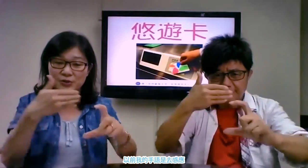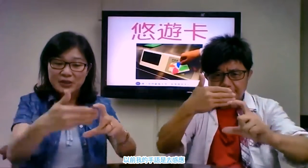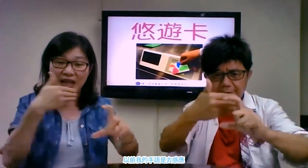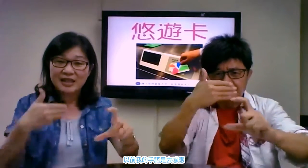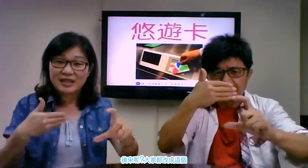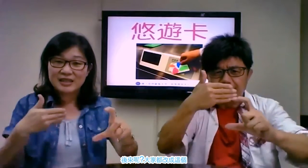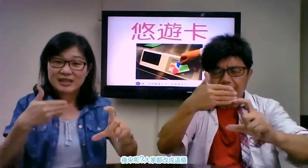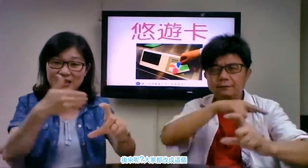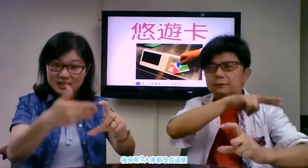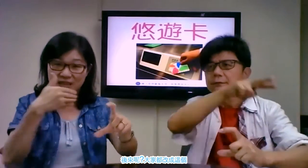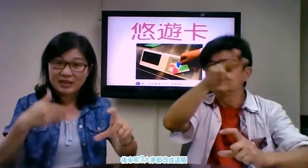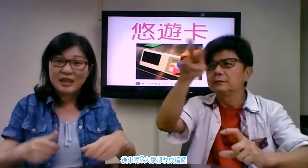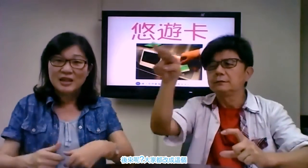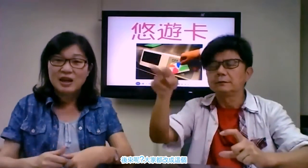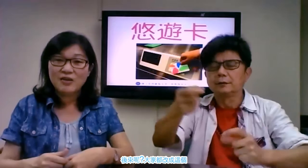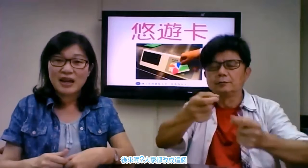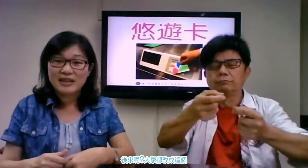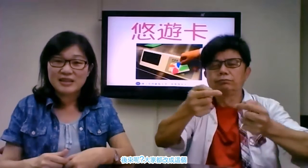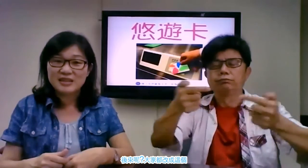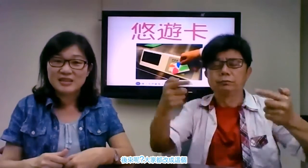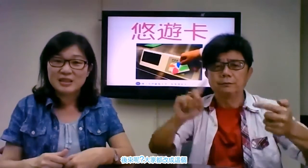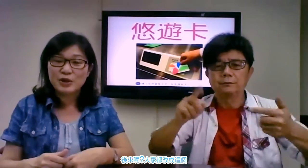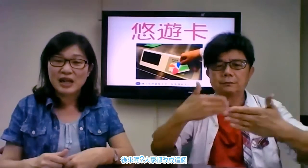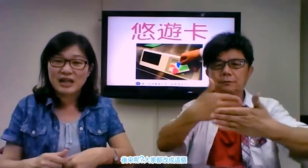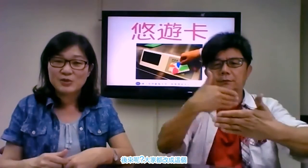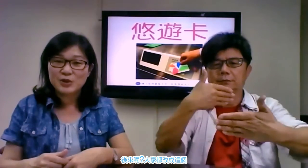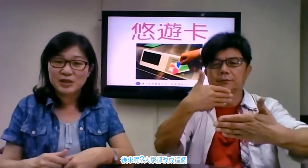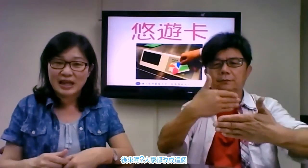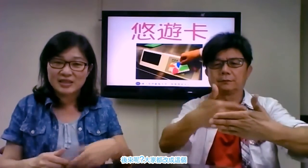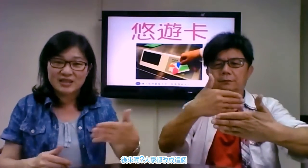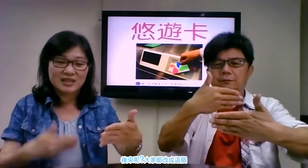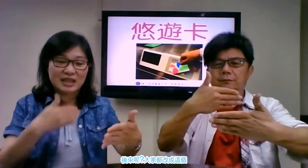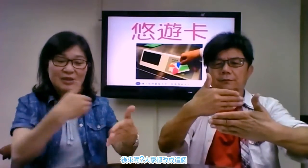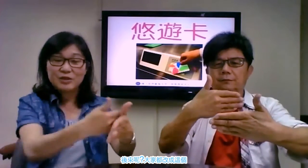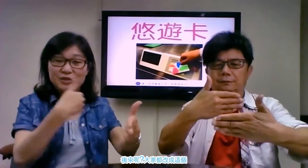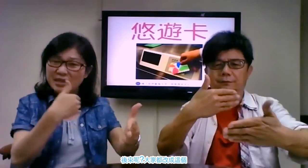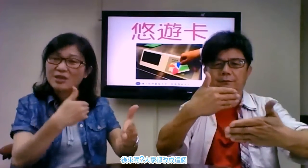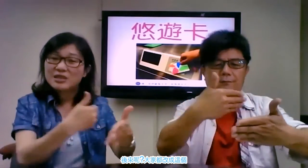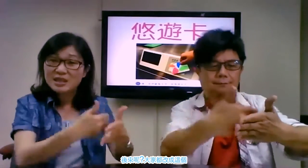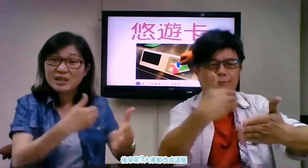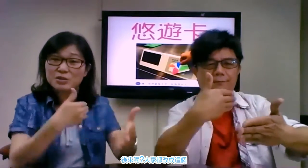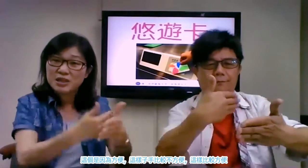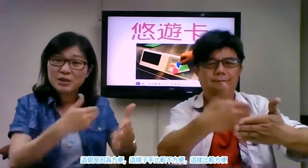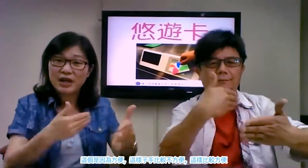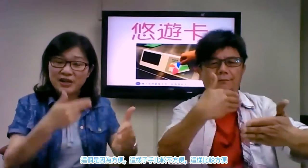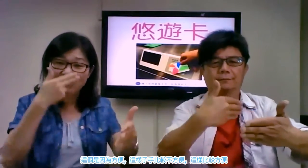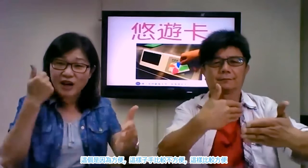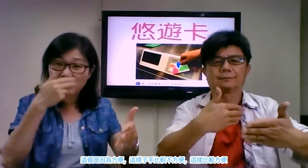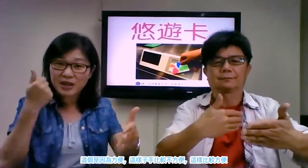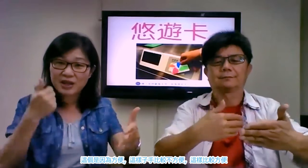感应，后来呢？越来越改成大家都用这个哈，就是因为方便。